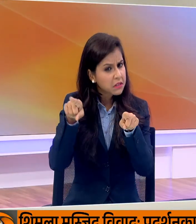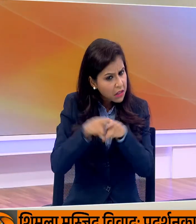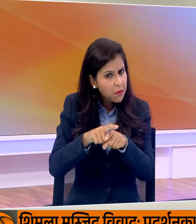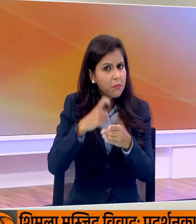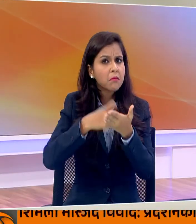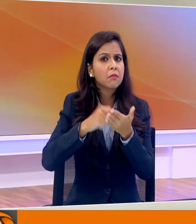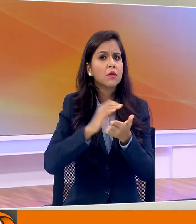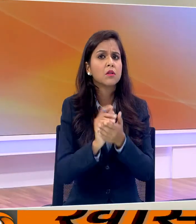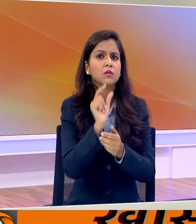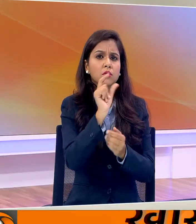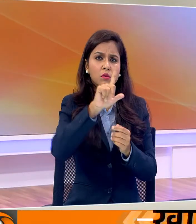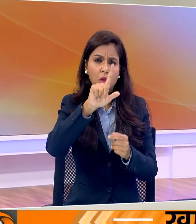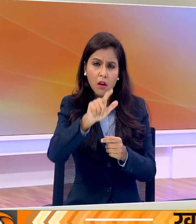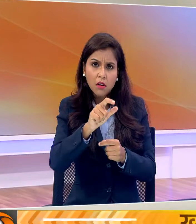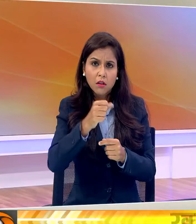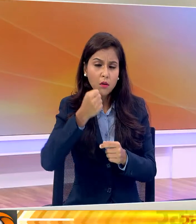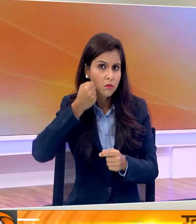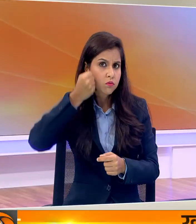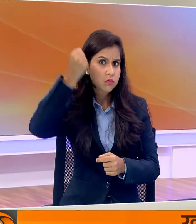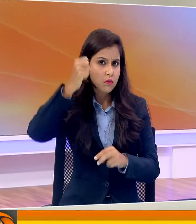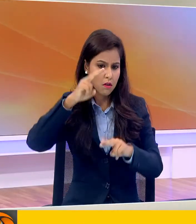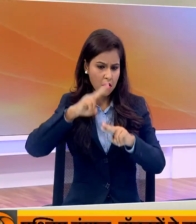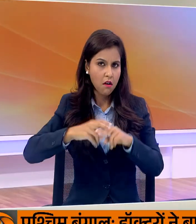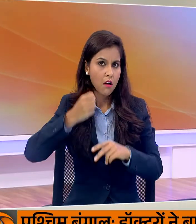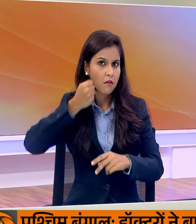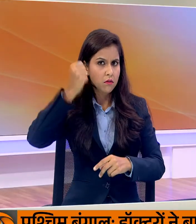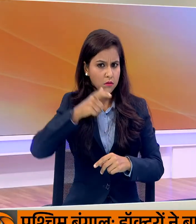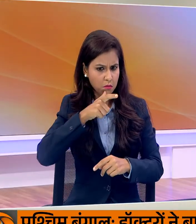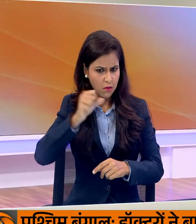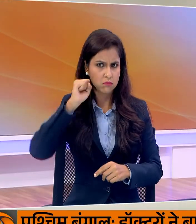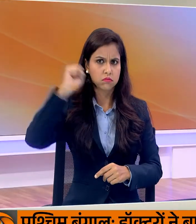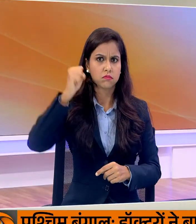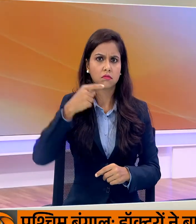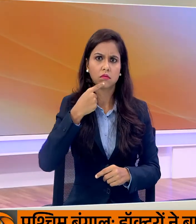गांधी अफजल गुरु की फांसी पर विरोध जता रहे थे।